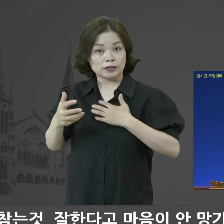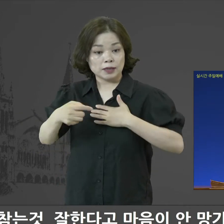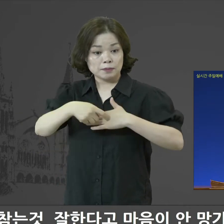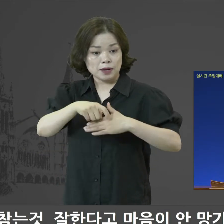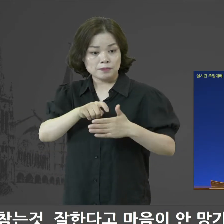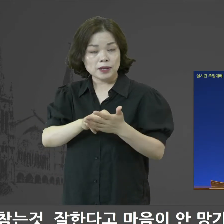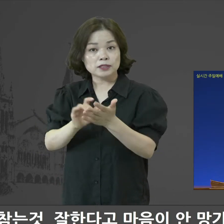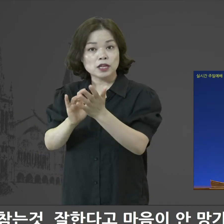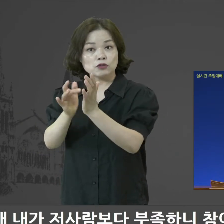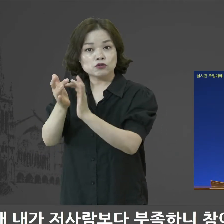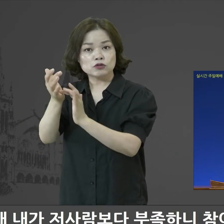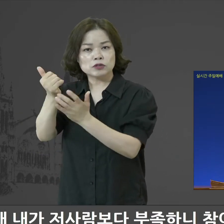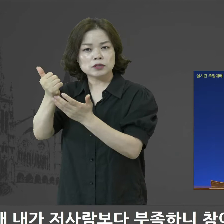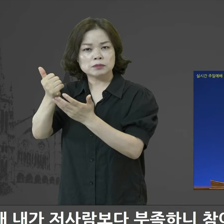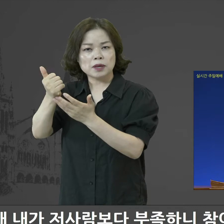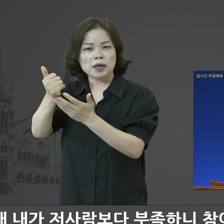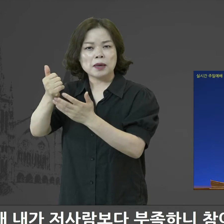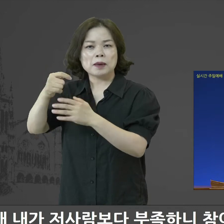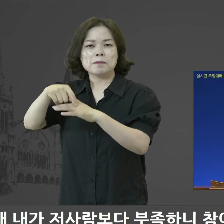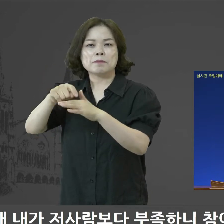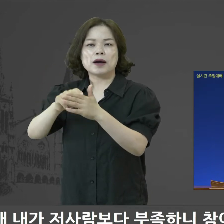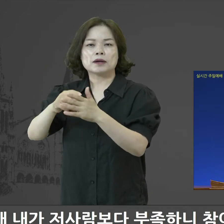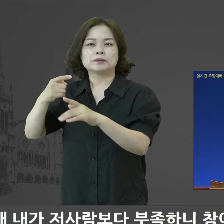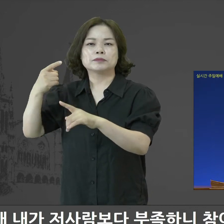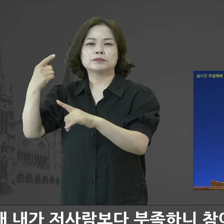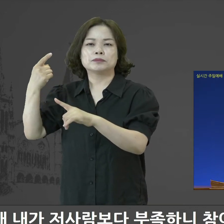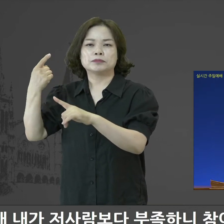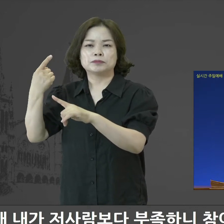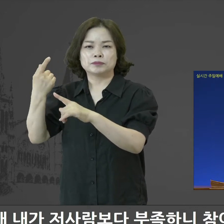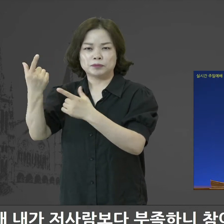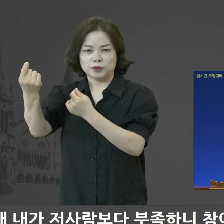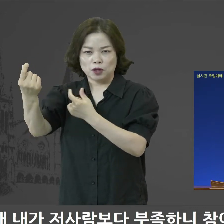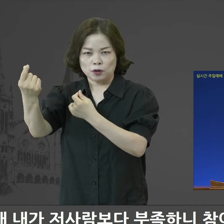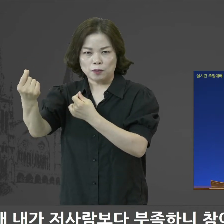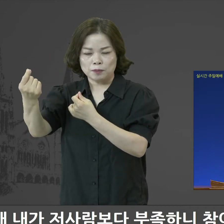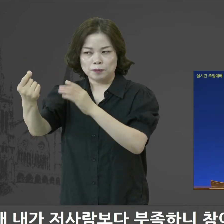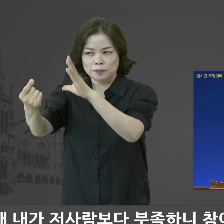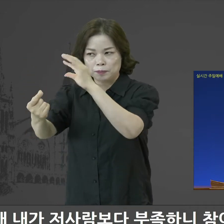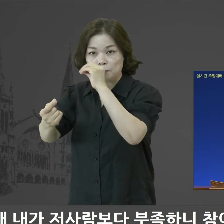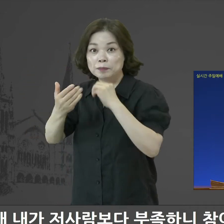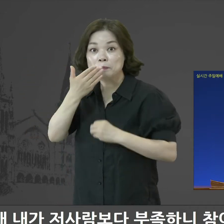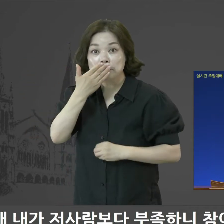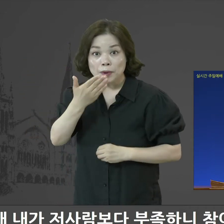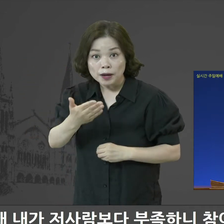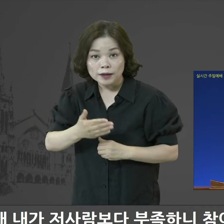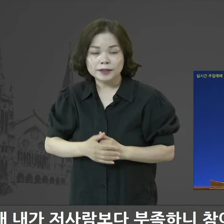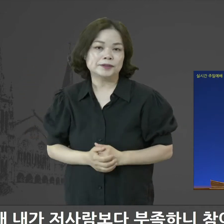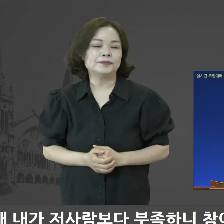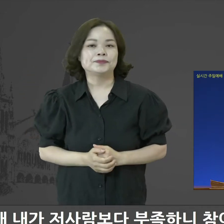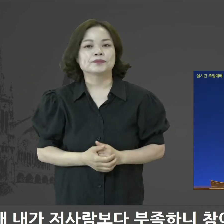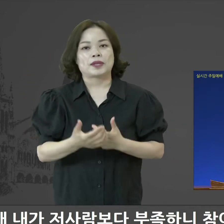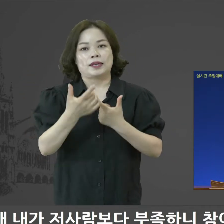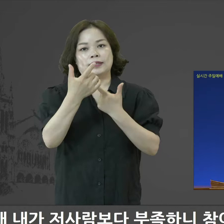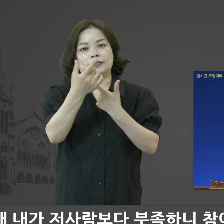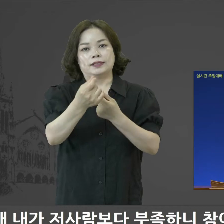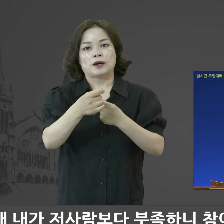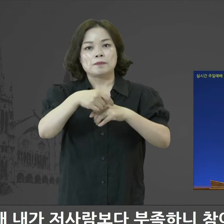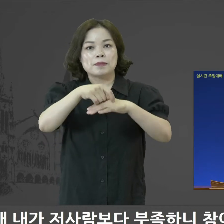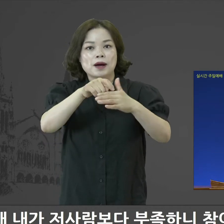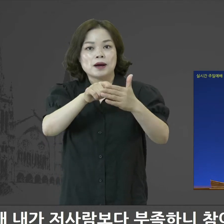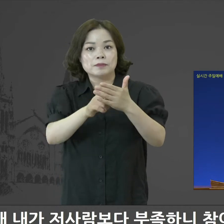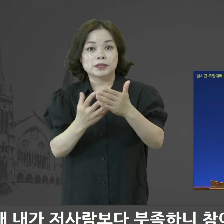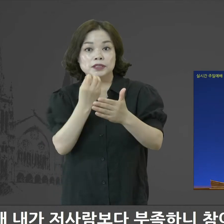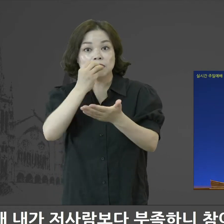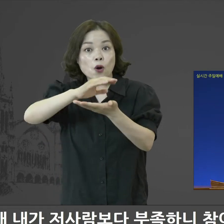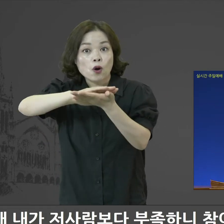마음이 예수님의 마음처럼 될 수 있게 되는 것이죠. 여러분, 이러한 마음의